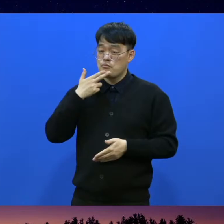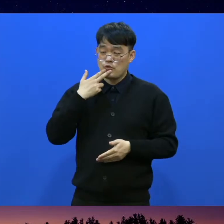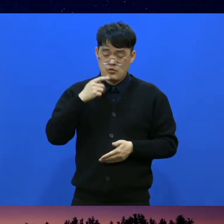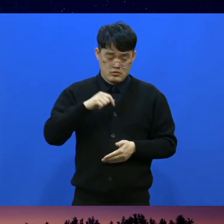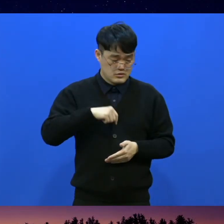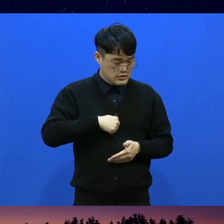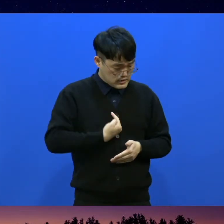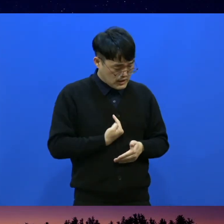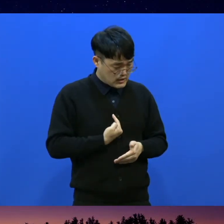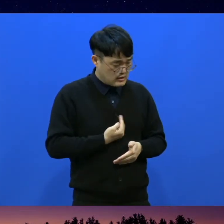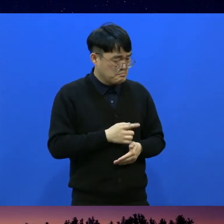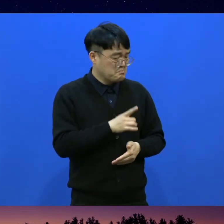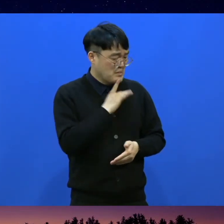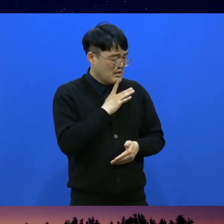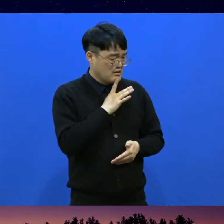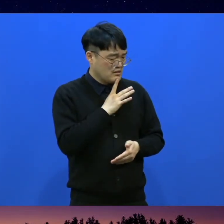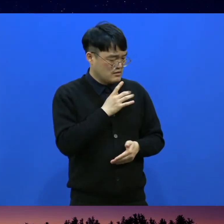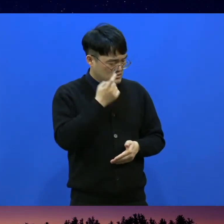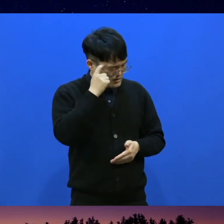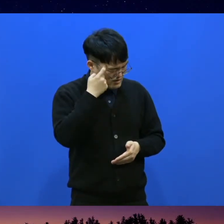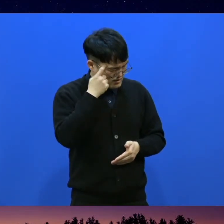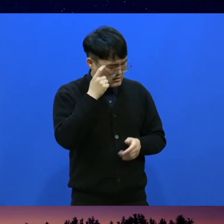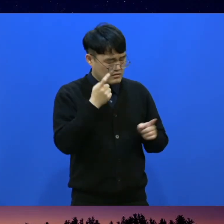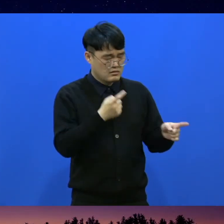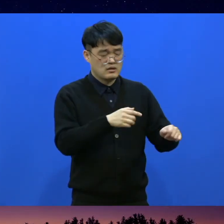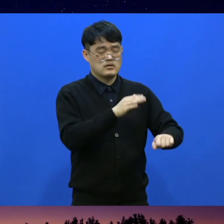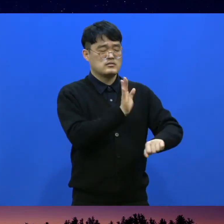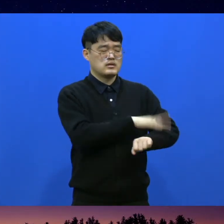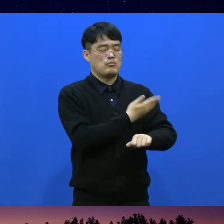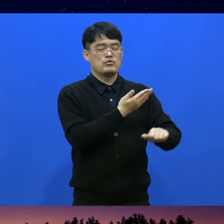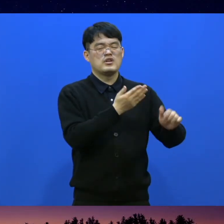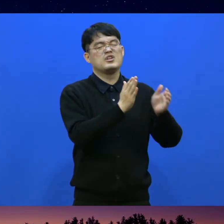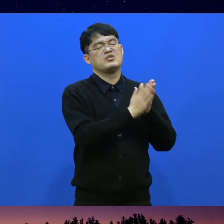있는 거예요. 그게 잘못된 거죠.